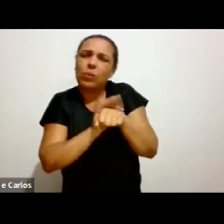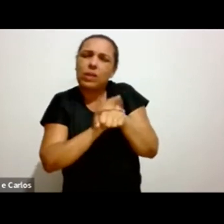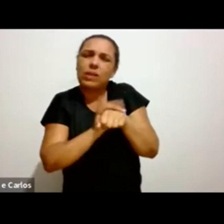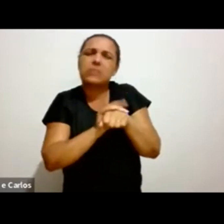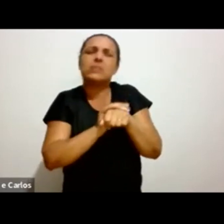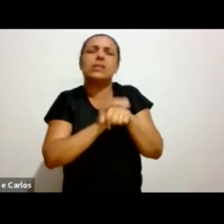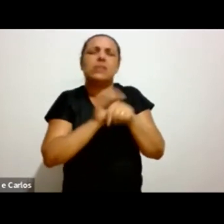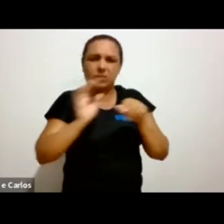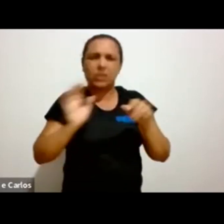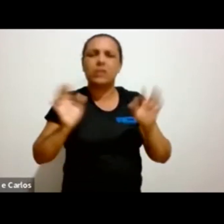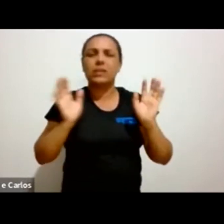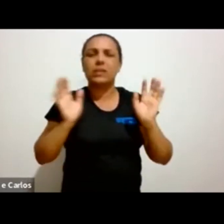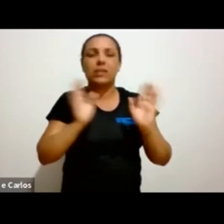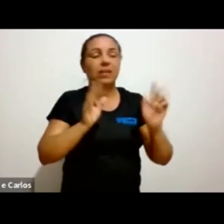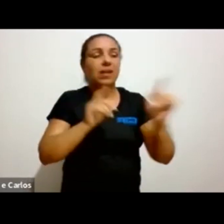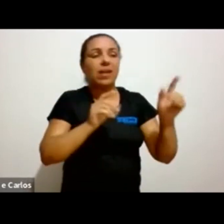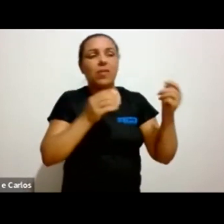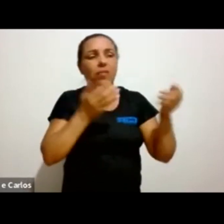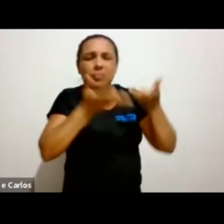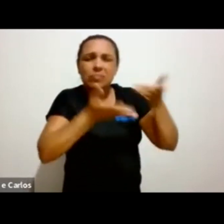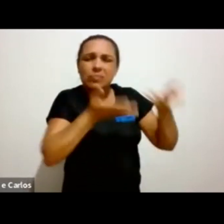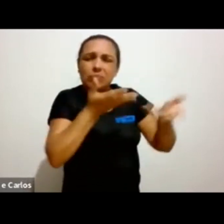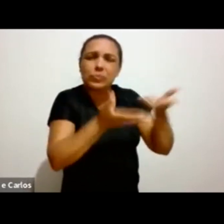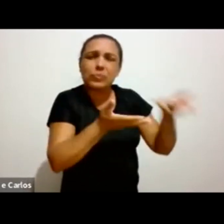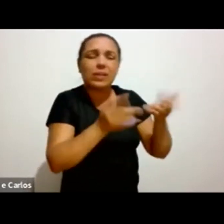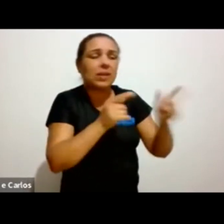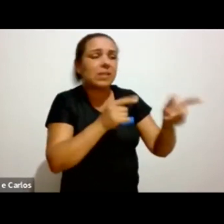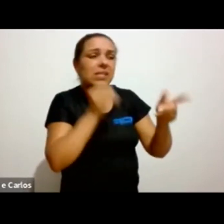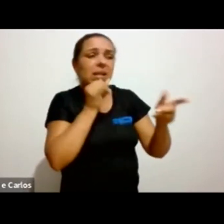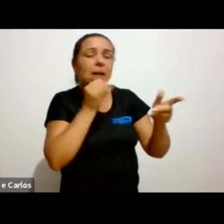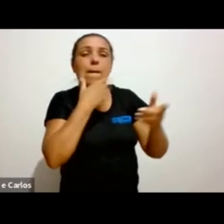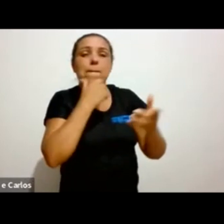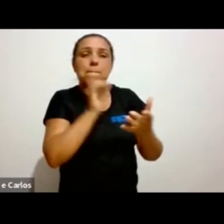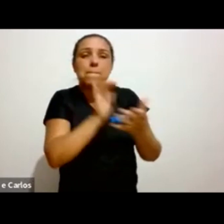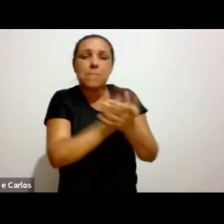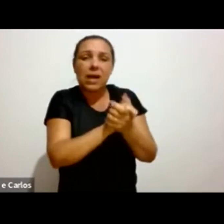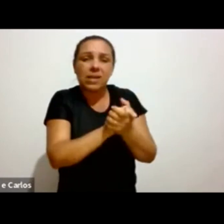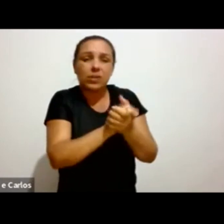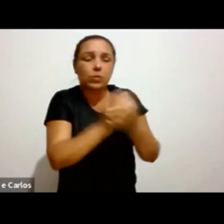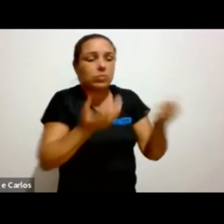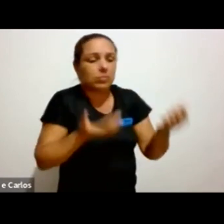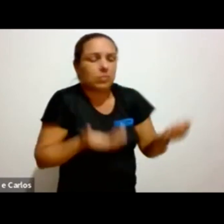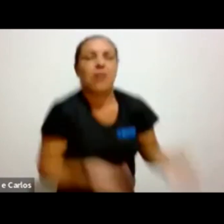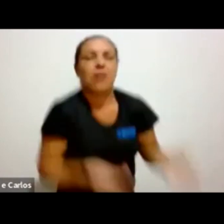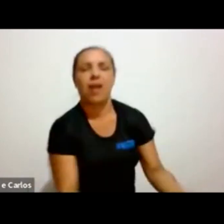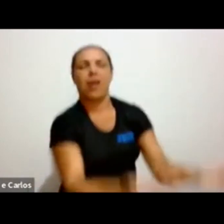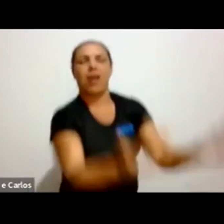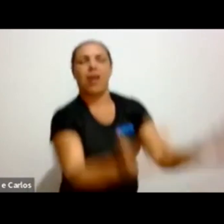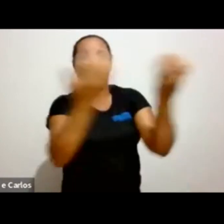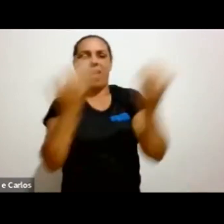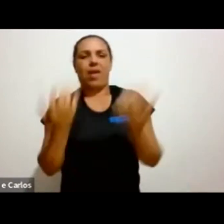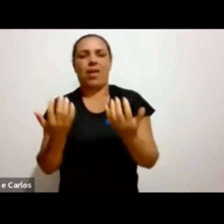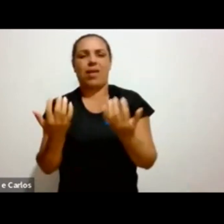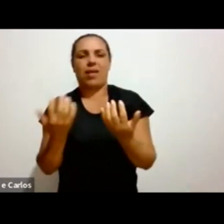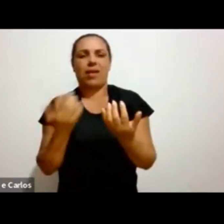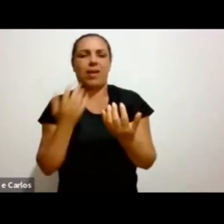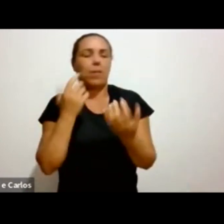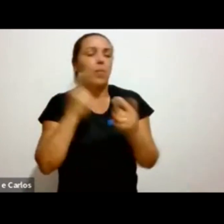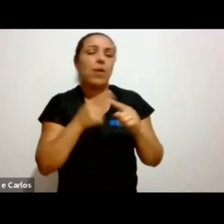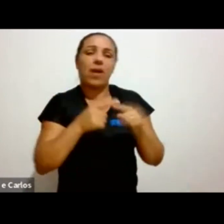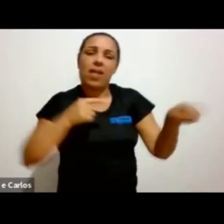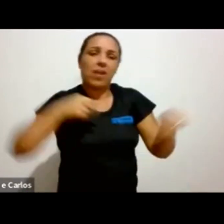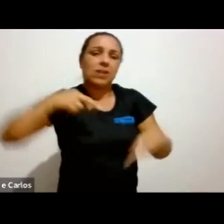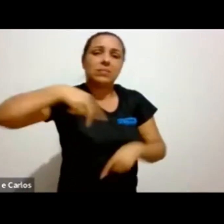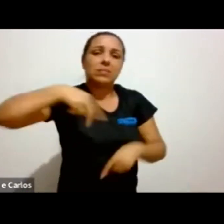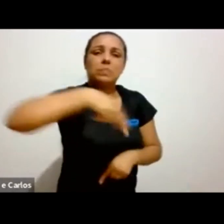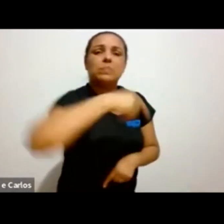ela praticamente quase que no colo. Ela não conseguia nem vestir a calcinha, de tanta dor pelo corpo que ela tinha.